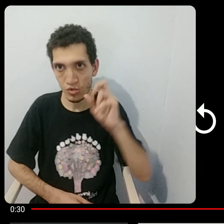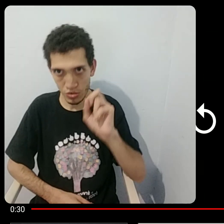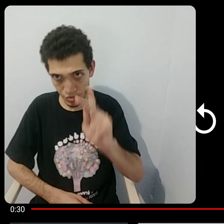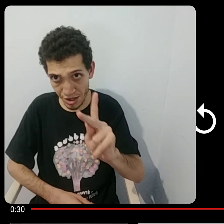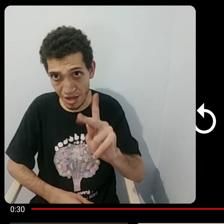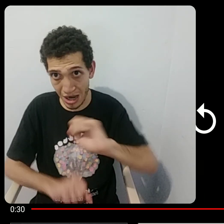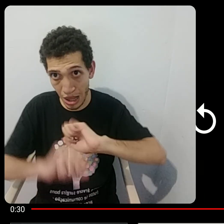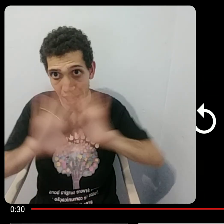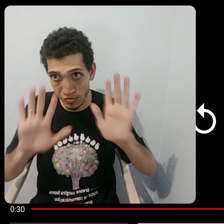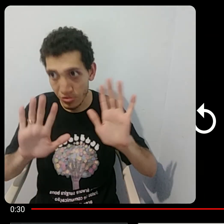Ok, tá claro?